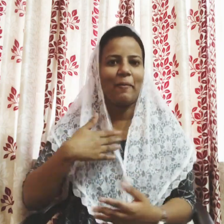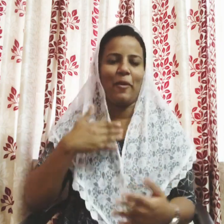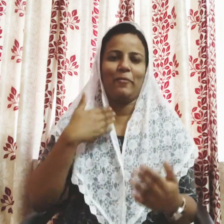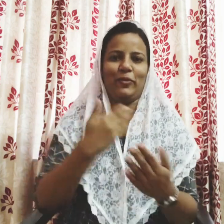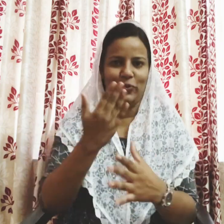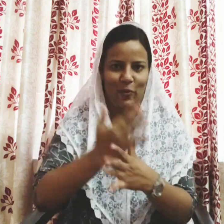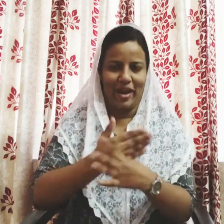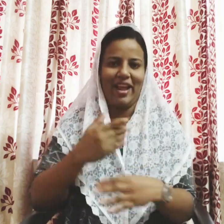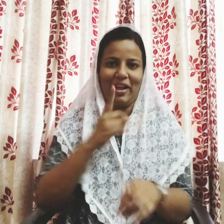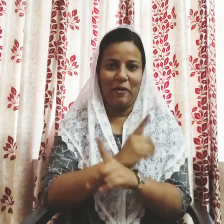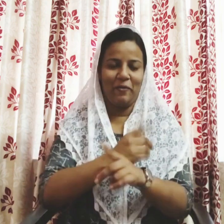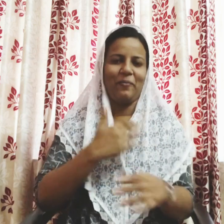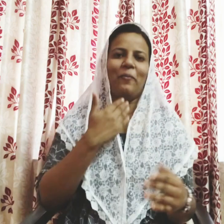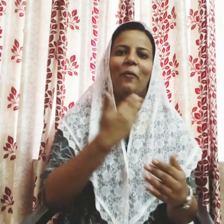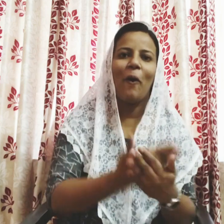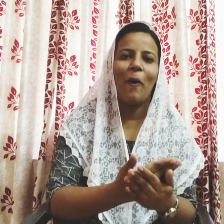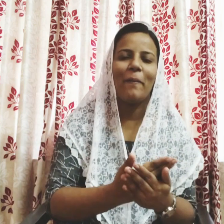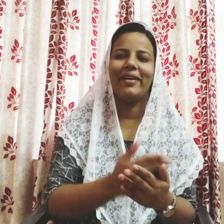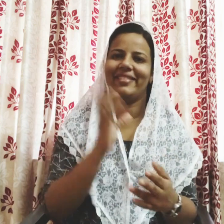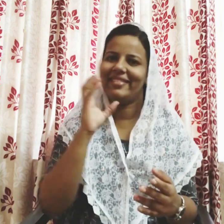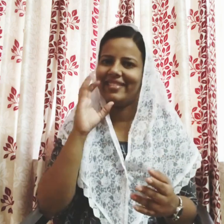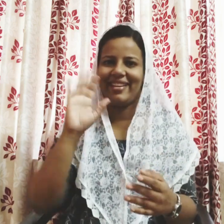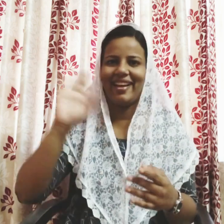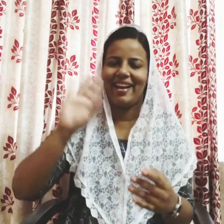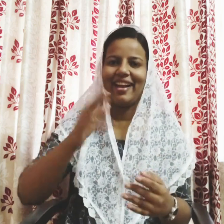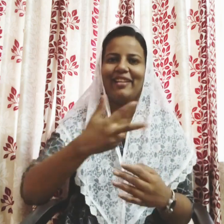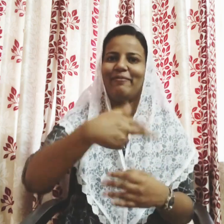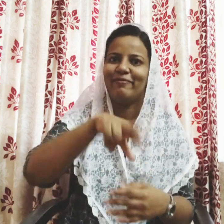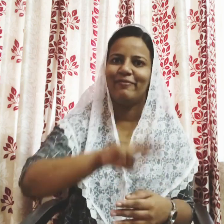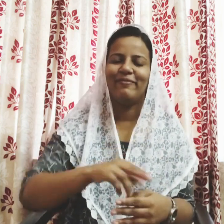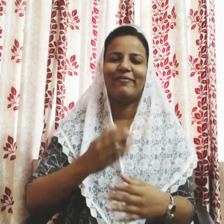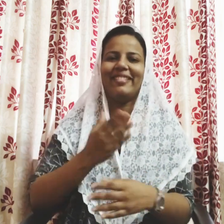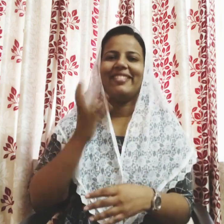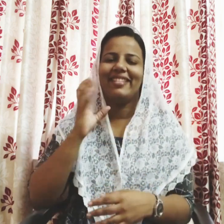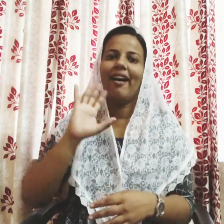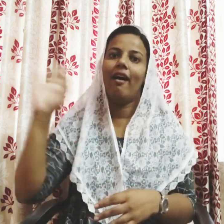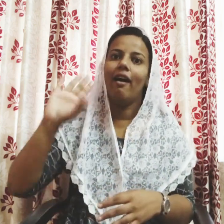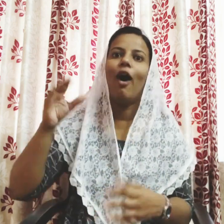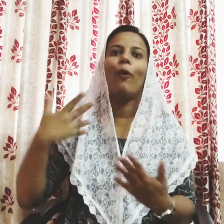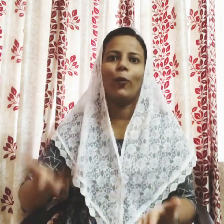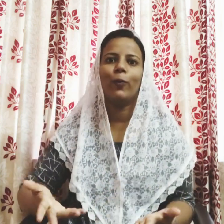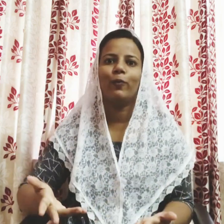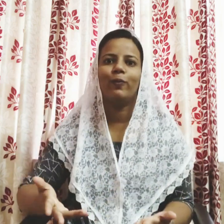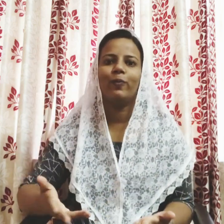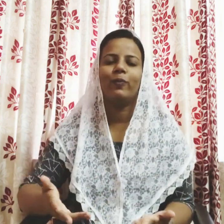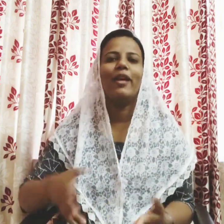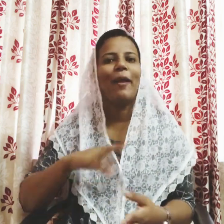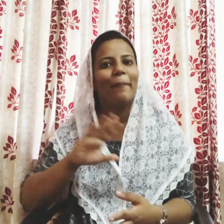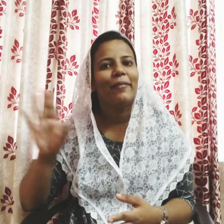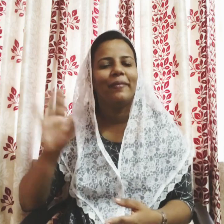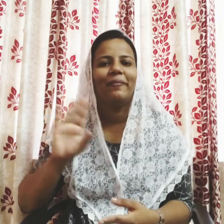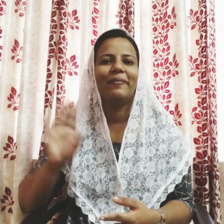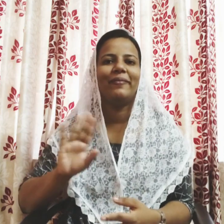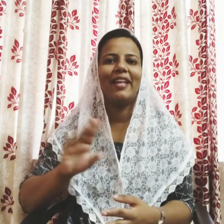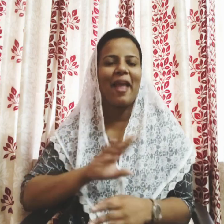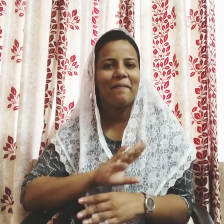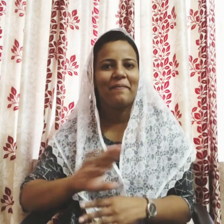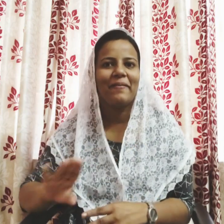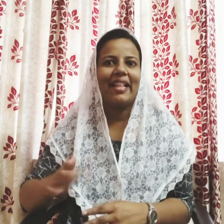അദ്ദേഹം അകത്തോട്ട് പോകുമ്പോഴും പുറത്തോട്ട് പോകുമ്പോഴും ആ മനുഷ്യനെ, വാതുക്കലിരുന്ന ആ മനുഷ്യനെ ഐ മീൻ എന്ത് ചെയ്തു, അദ്ദേഹത്തെ ഗ്രീറ്റ്